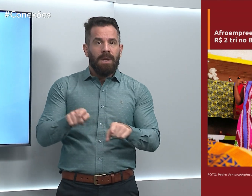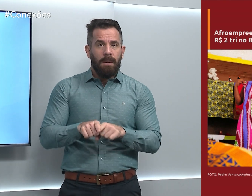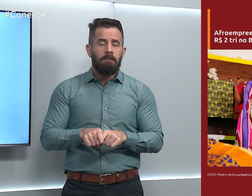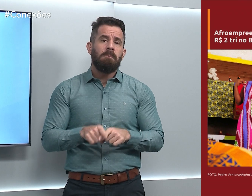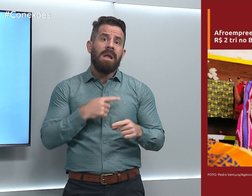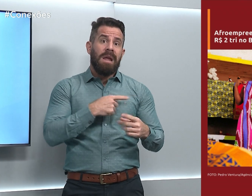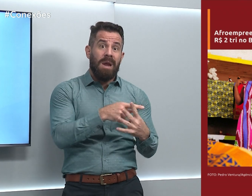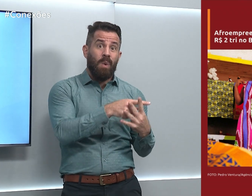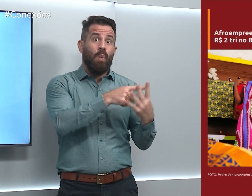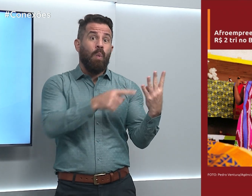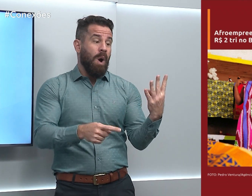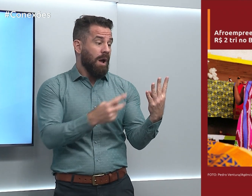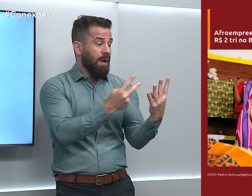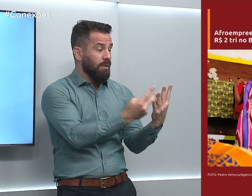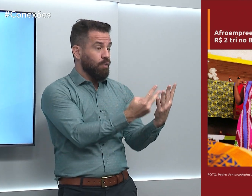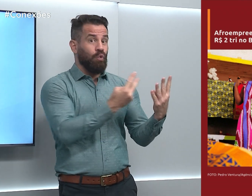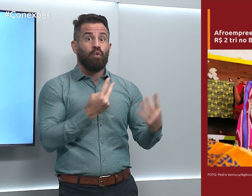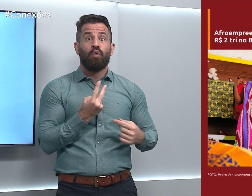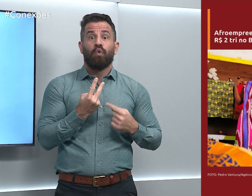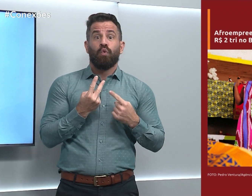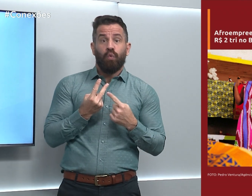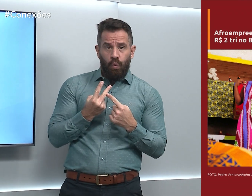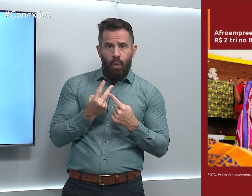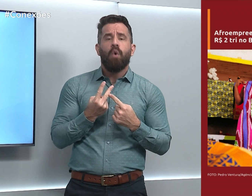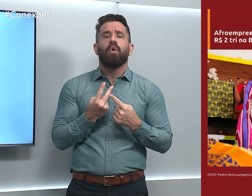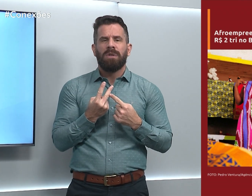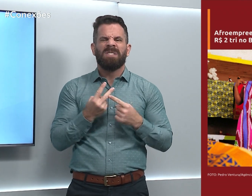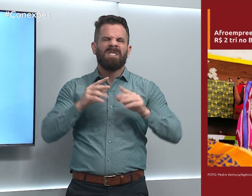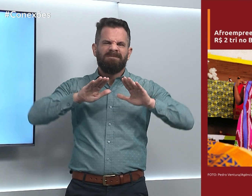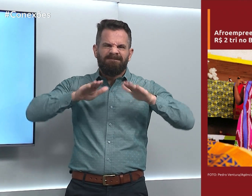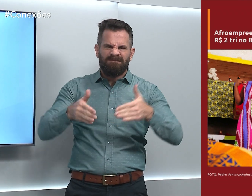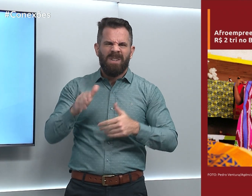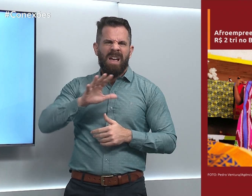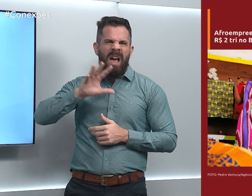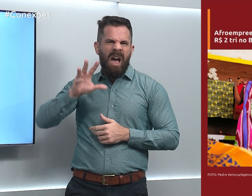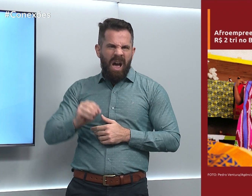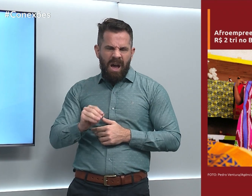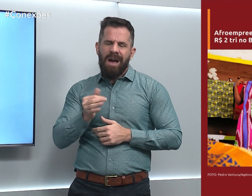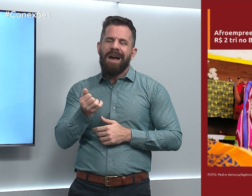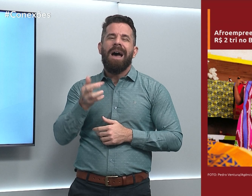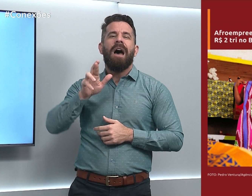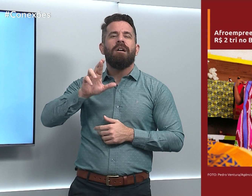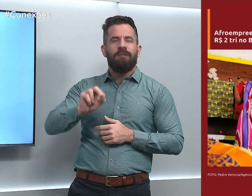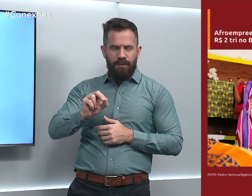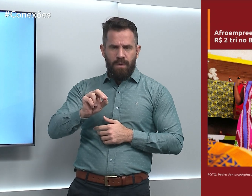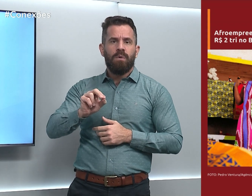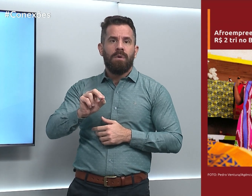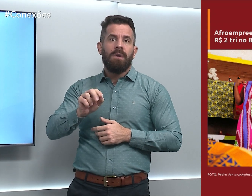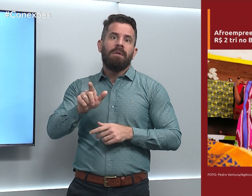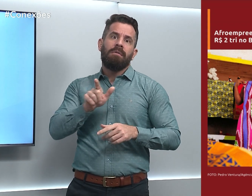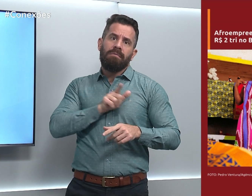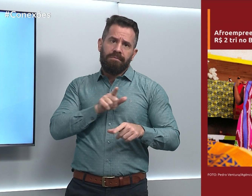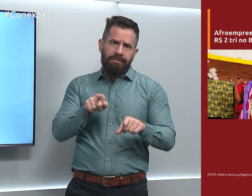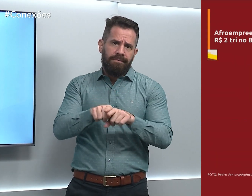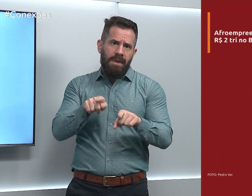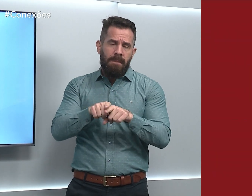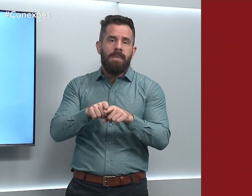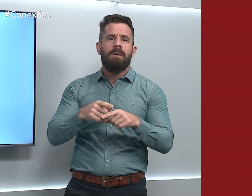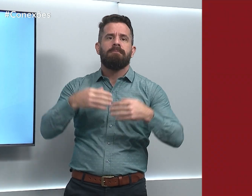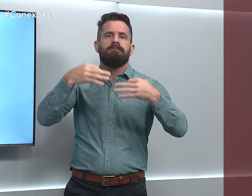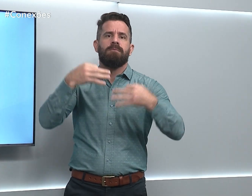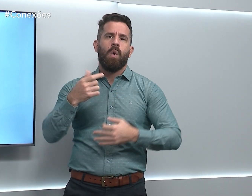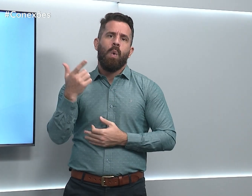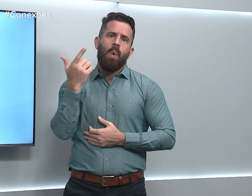negócios afrocentrados são formalizados com CNPJ. Também vale dizer que esse tipo de